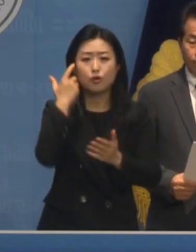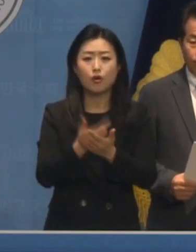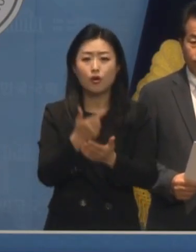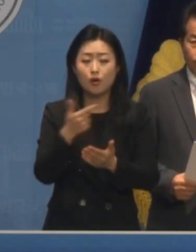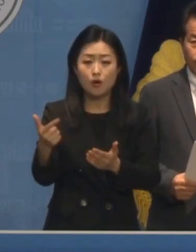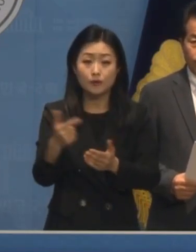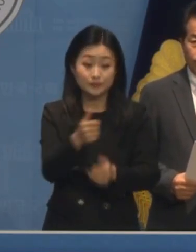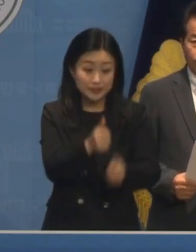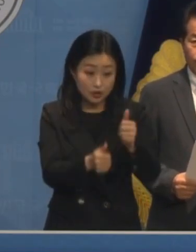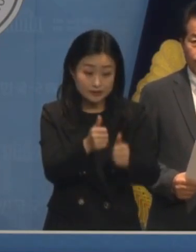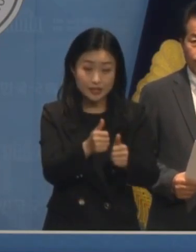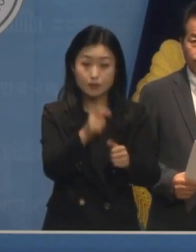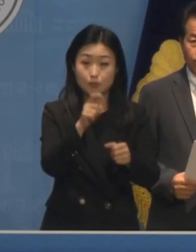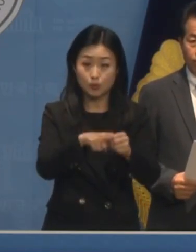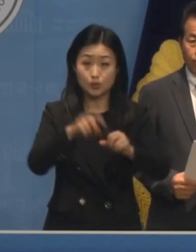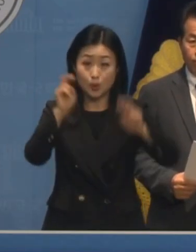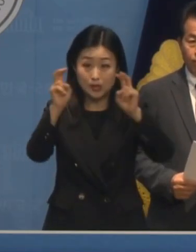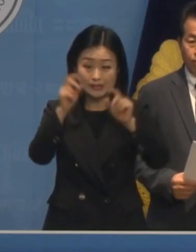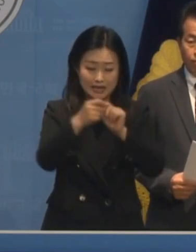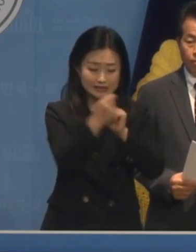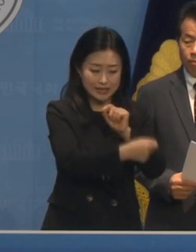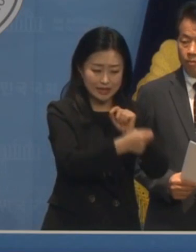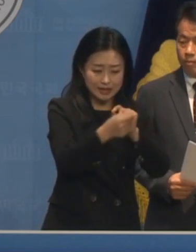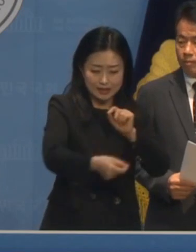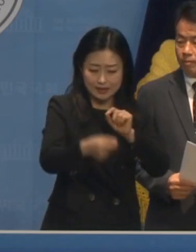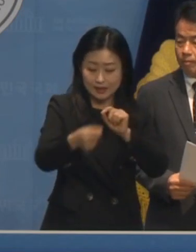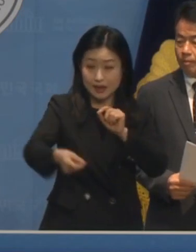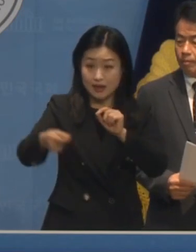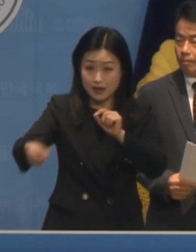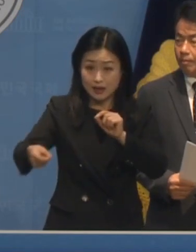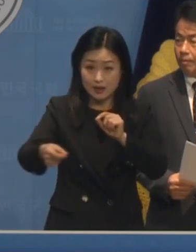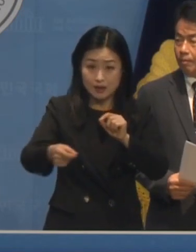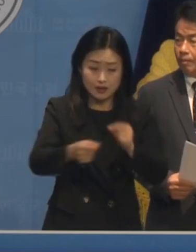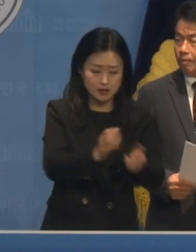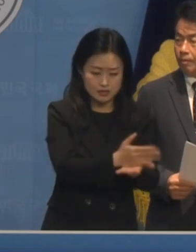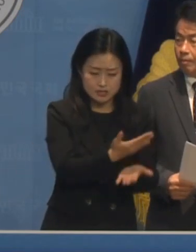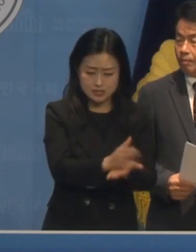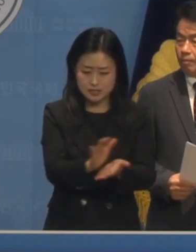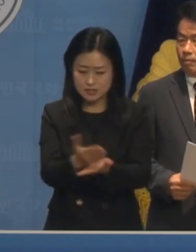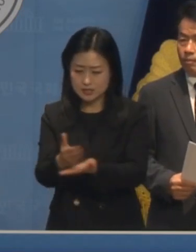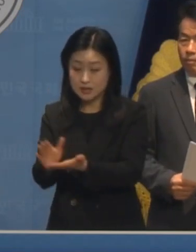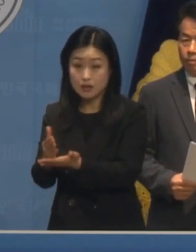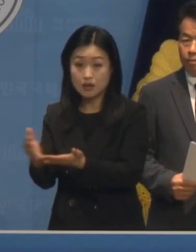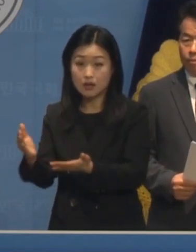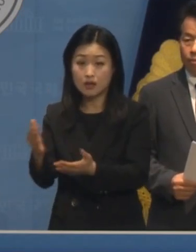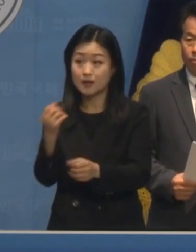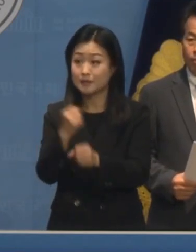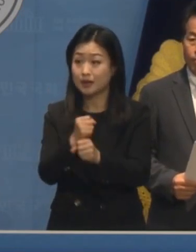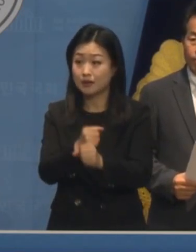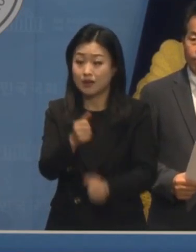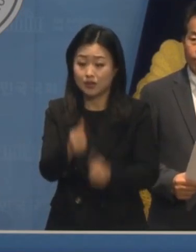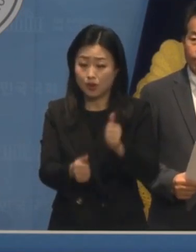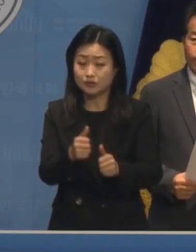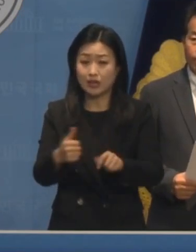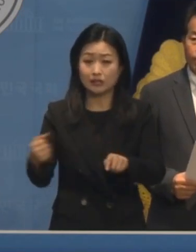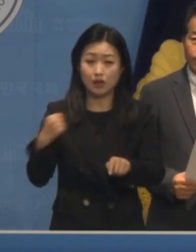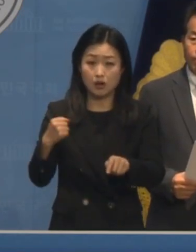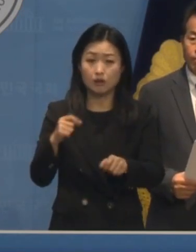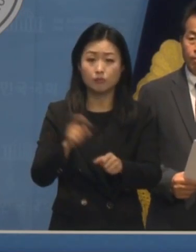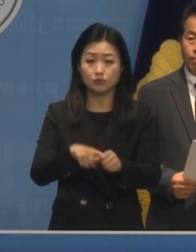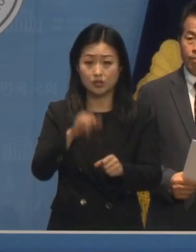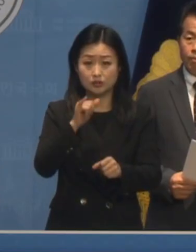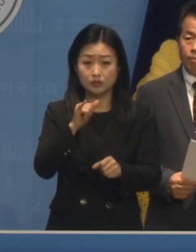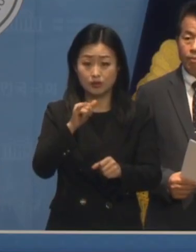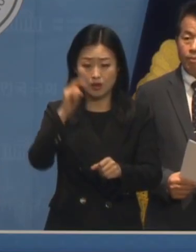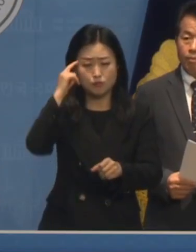자회사를 더 쪼개고 거기에 더해 경쟁이란 이유로 민간 업체에 다시 외주화를 하라는 내용도 기가 막힌데